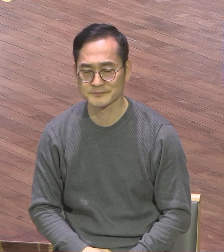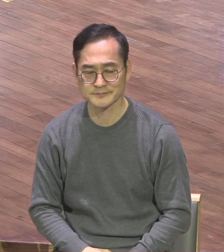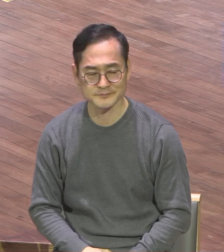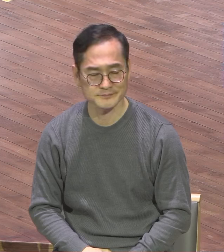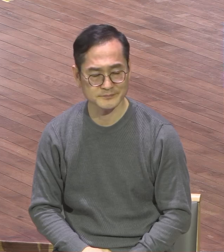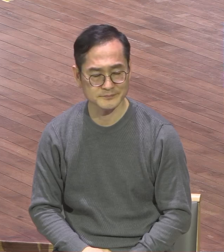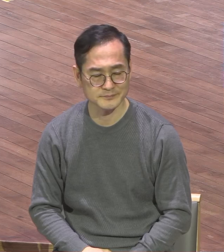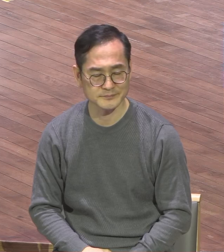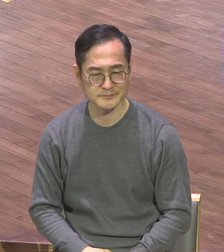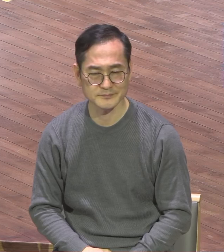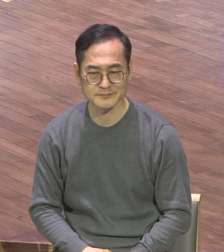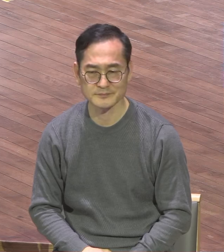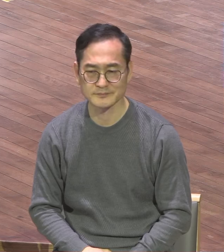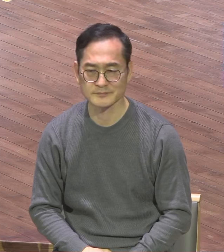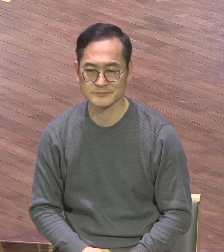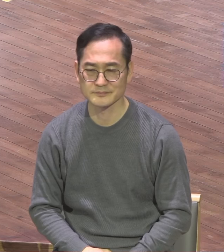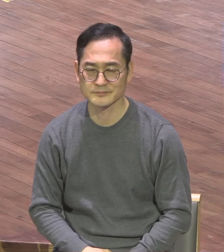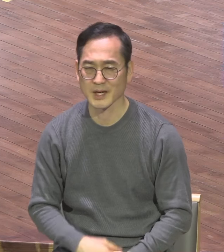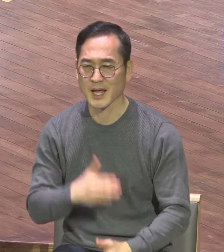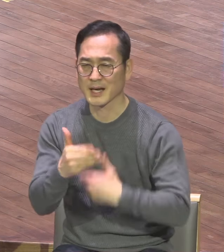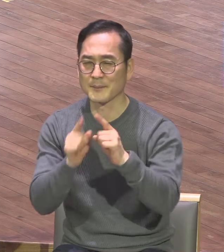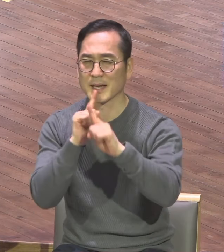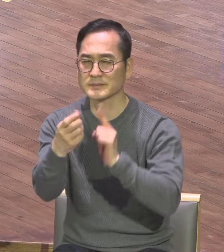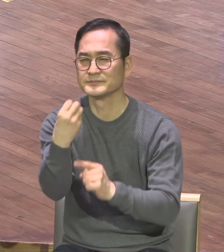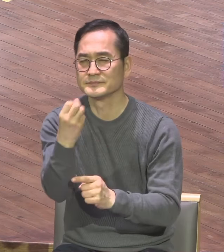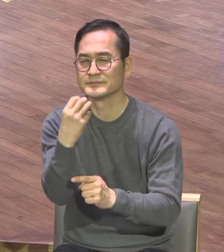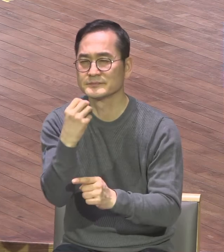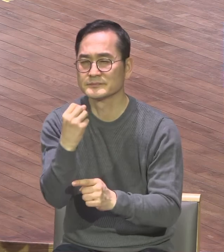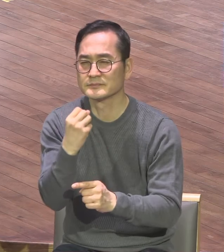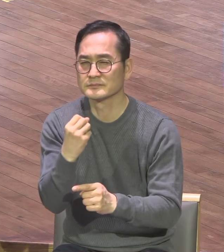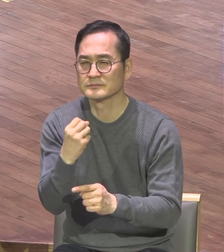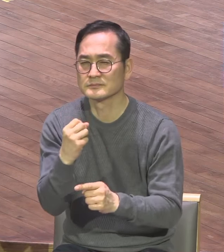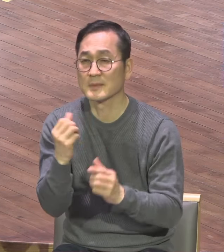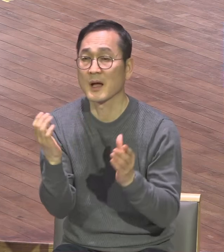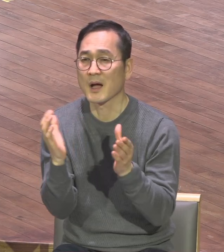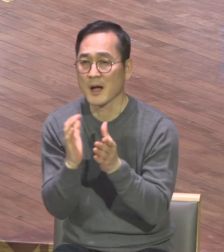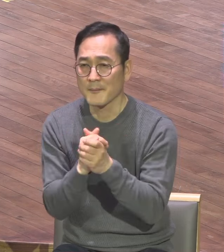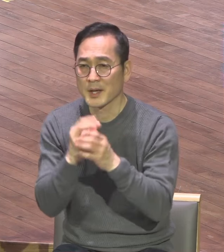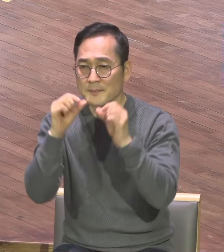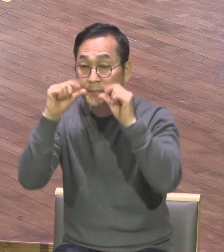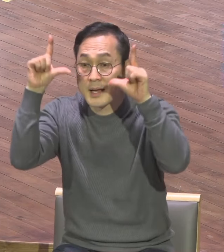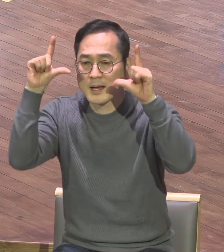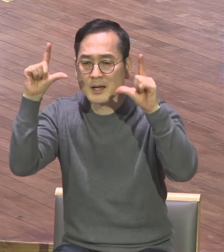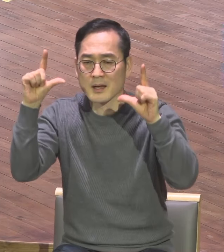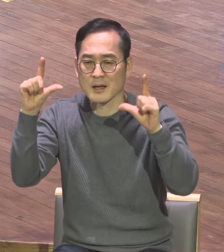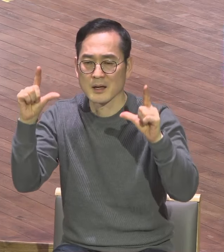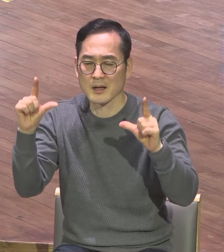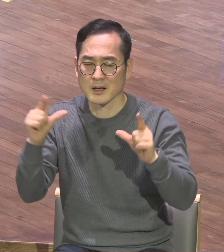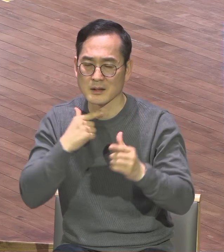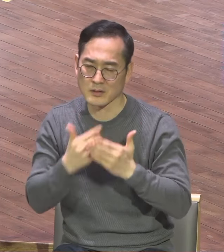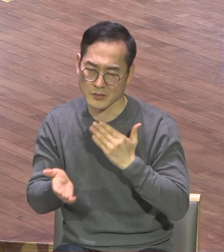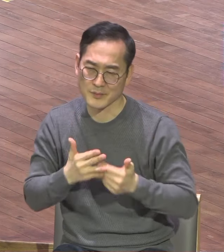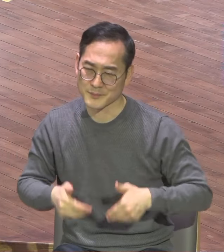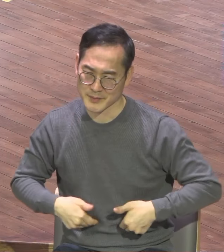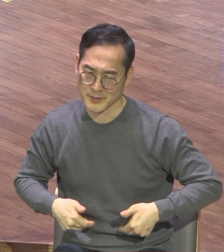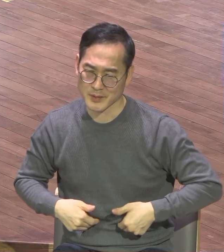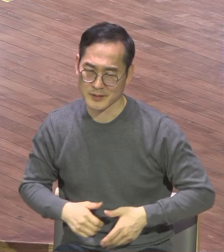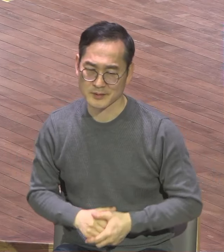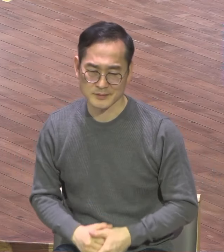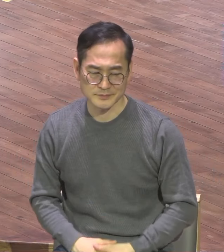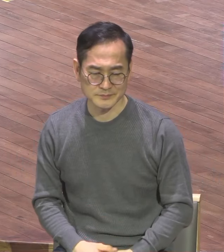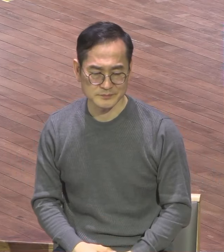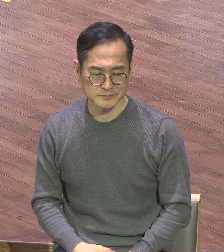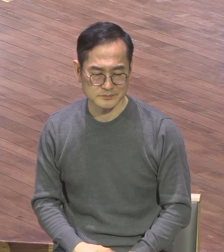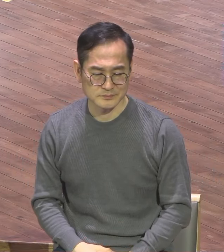이거를 처음 해봐야 되는데, 그래야 여러분 신앙생활이요 성장, 성장, 응답, 응답, 증거. 하나님 막 주시는데 막